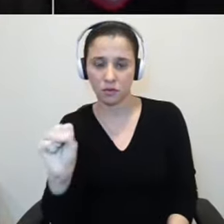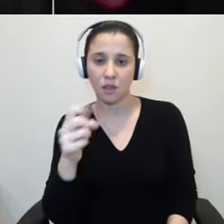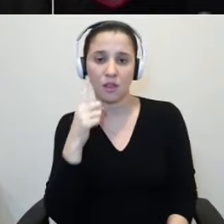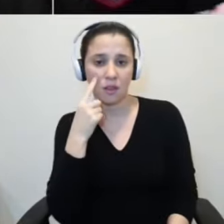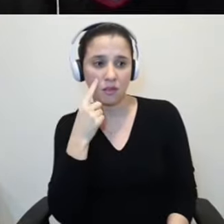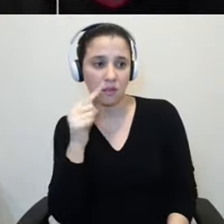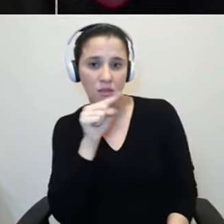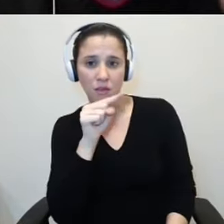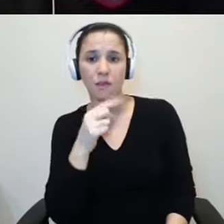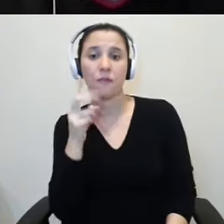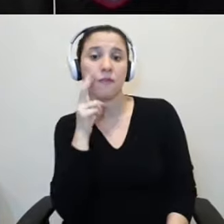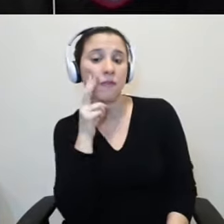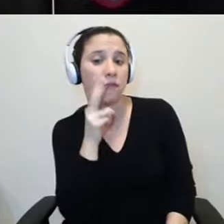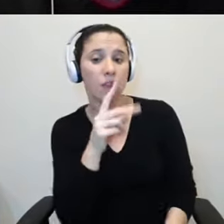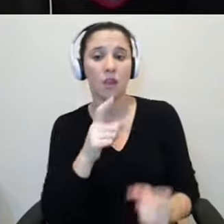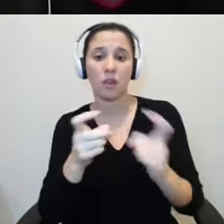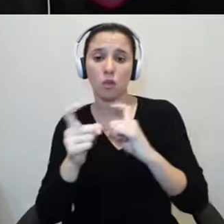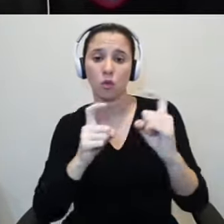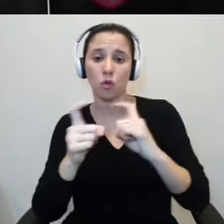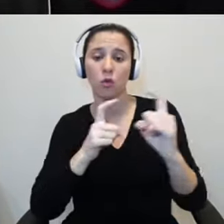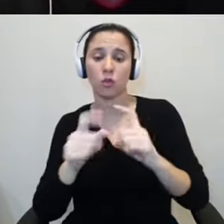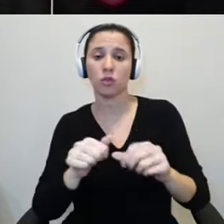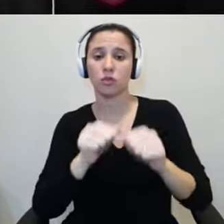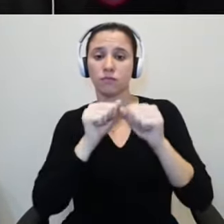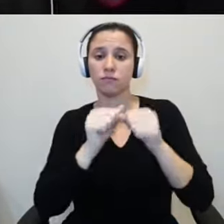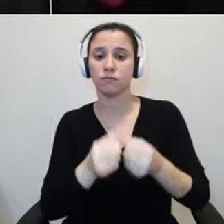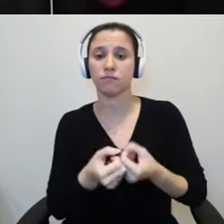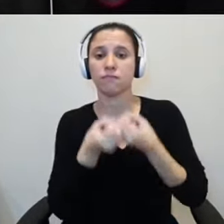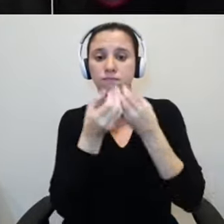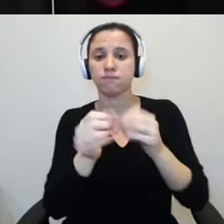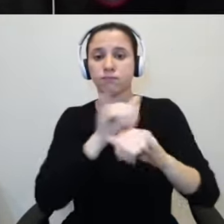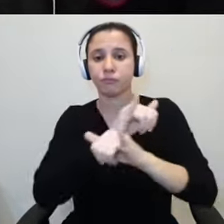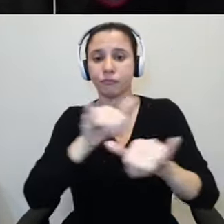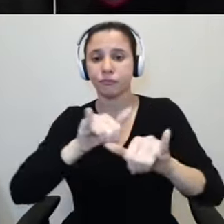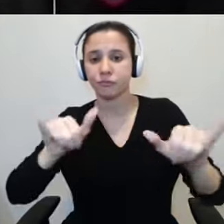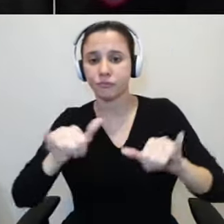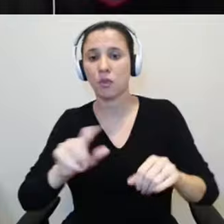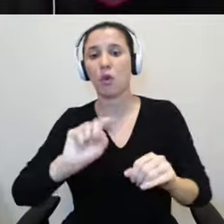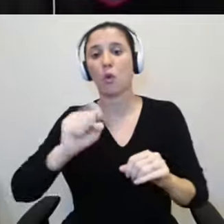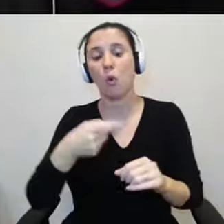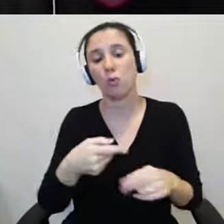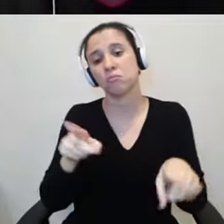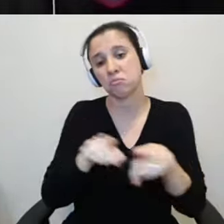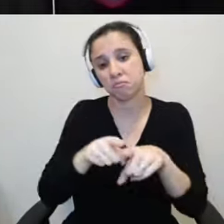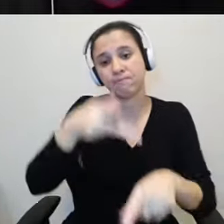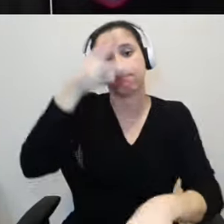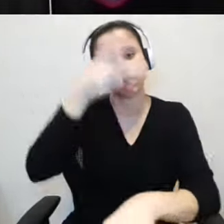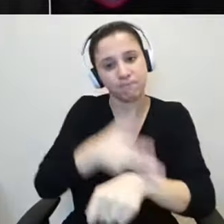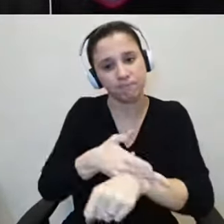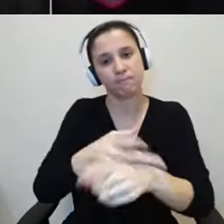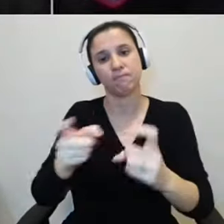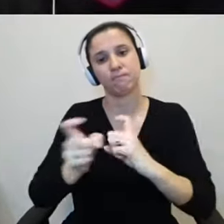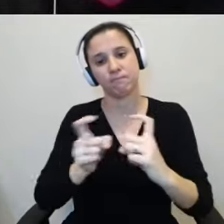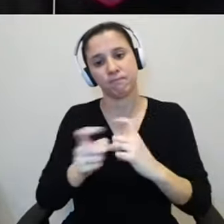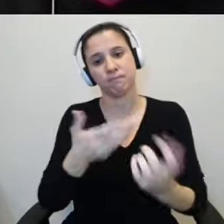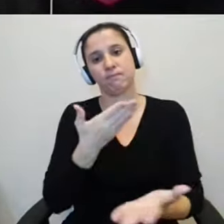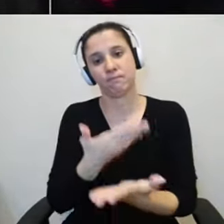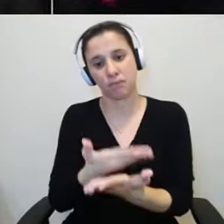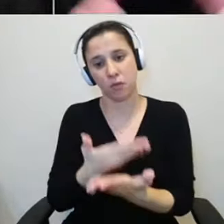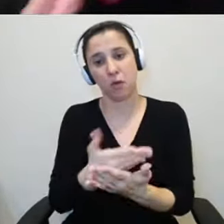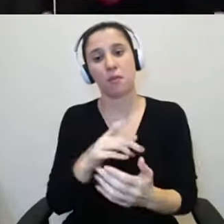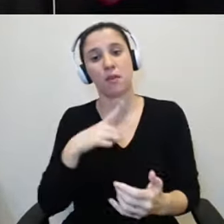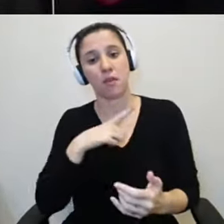gravadas, depois, poderão ser jogadas no YouTube, para vocês terem acesso sobre esse processo. Então,